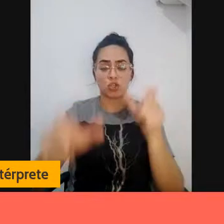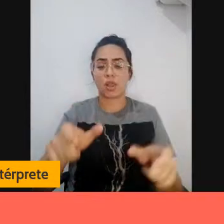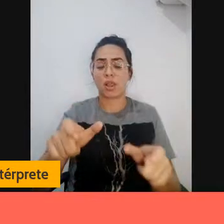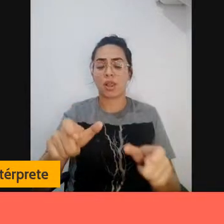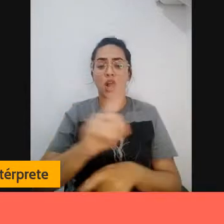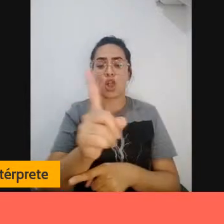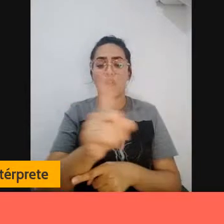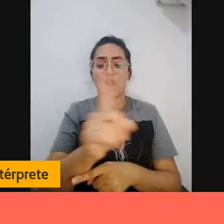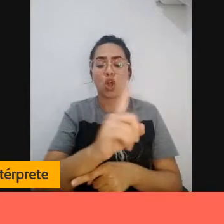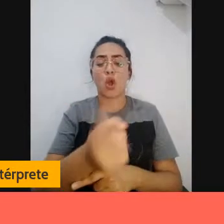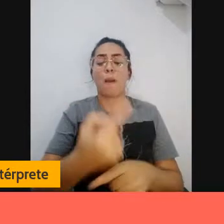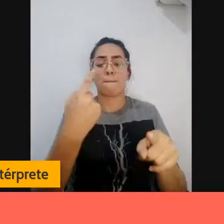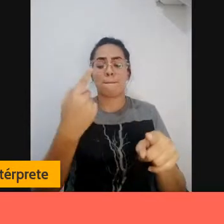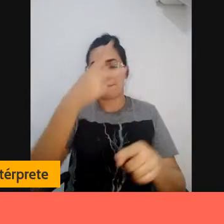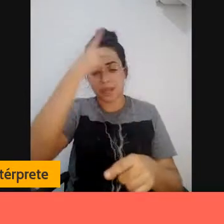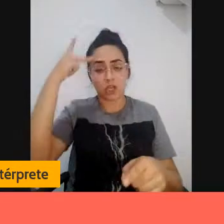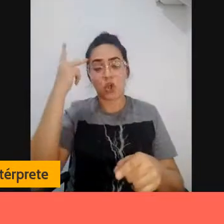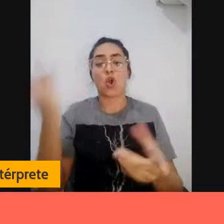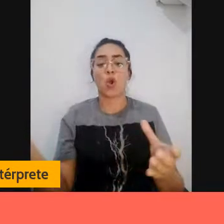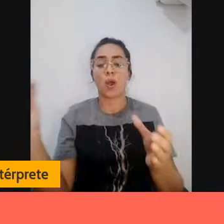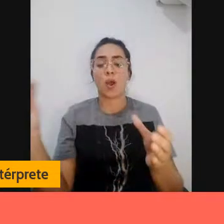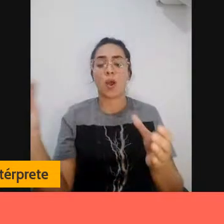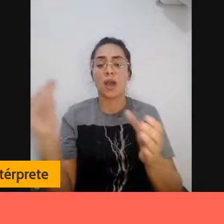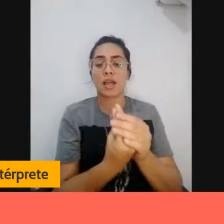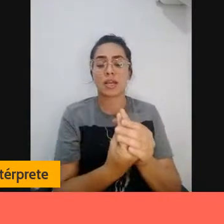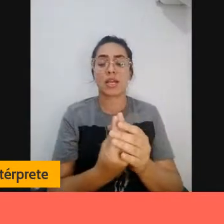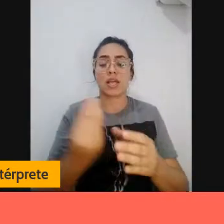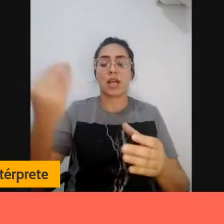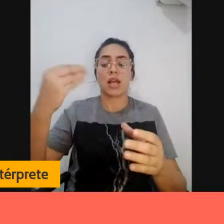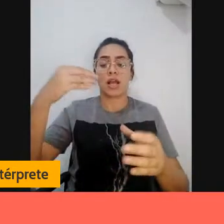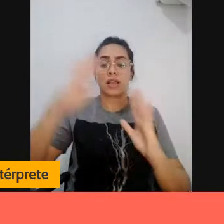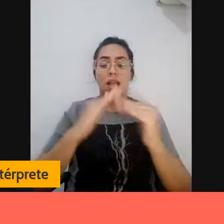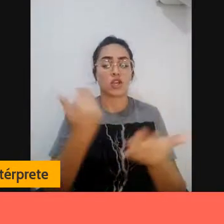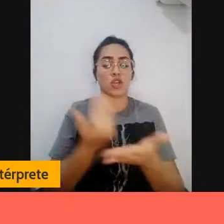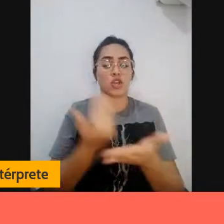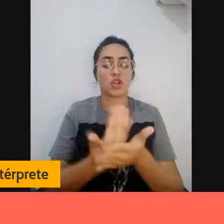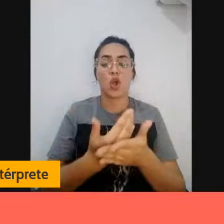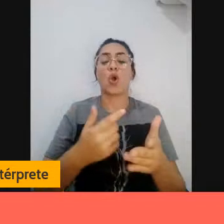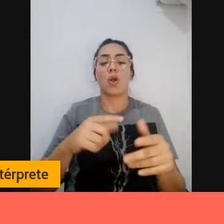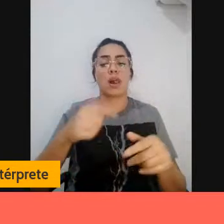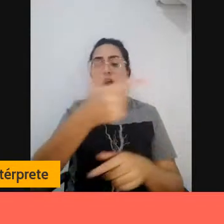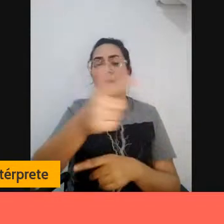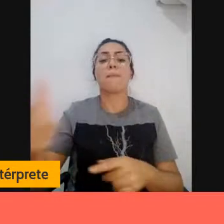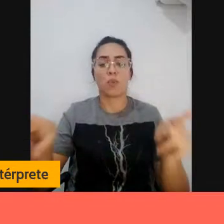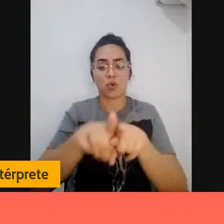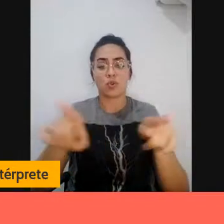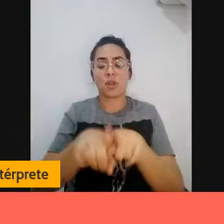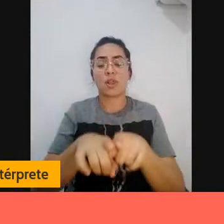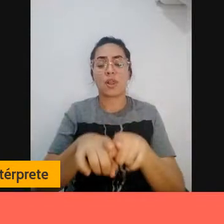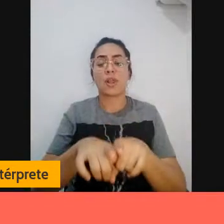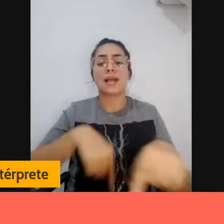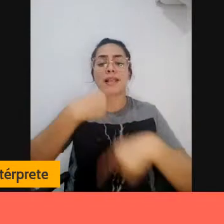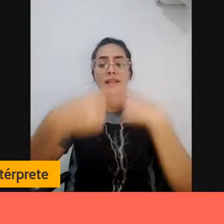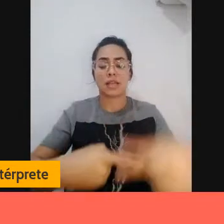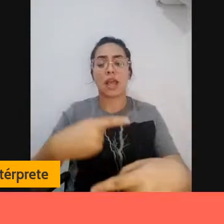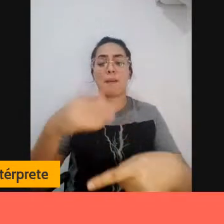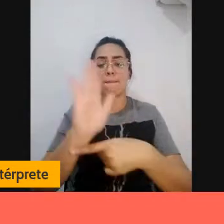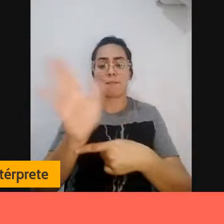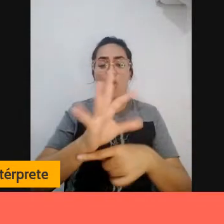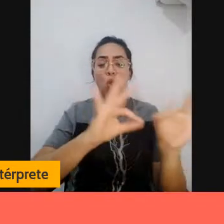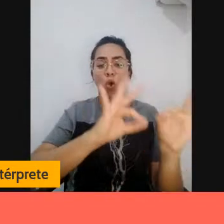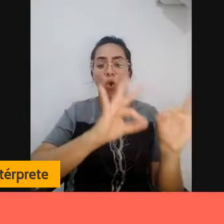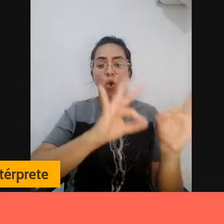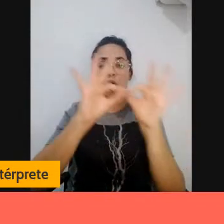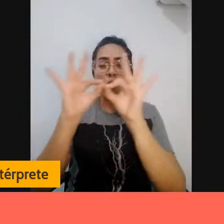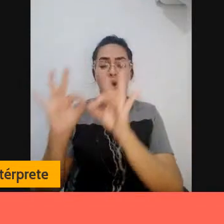que faziam parte da escola, e depois de assistir o vídeo promovia debates